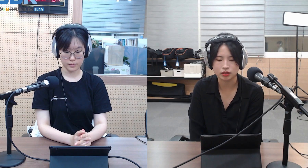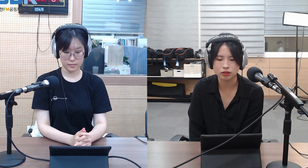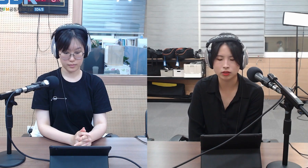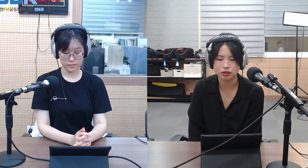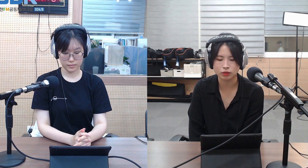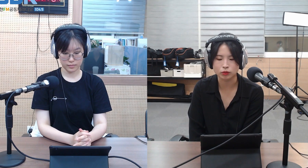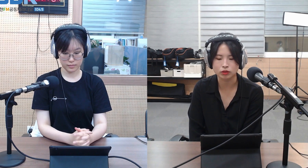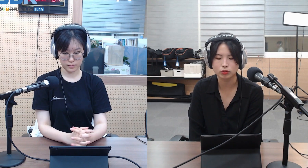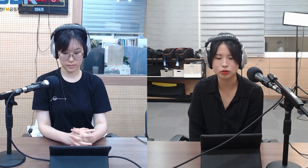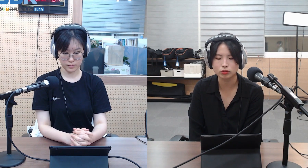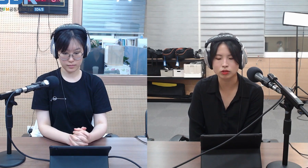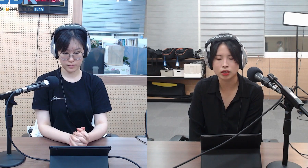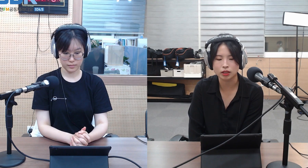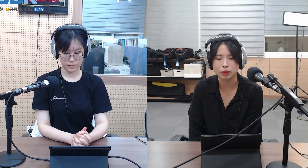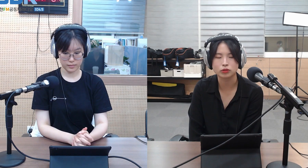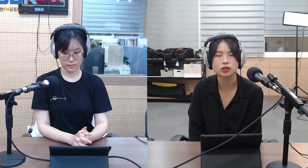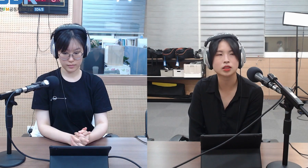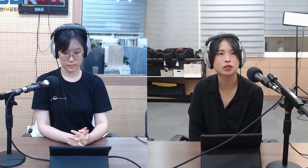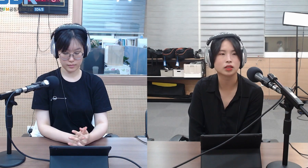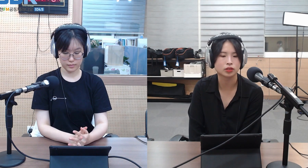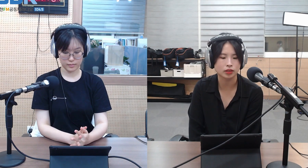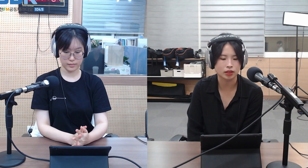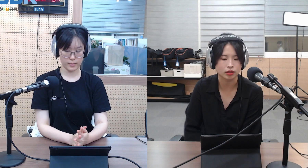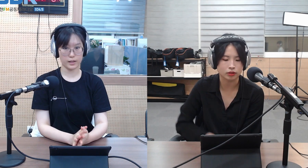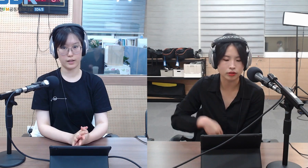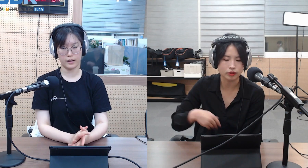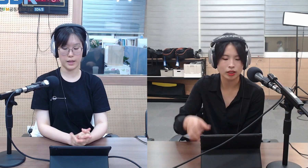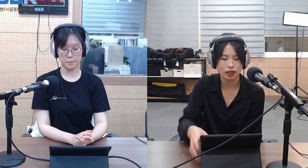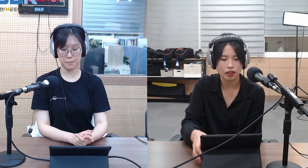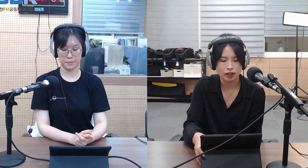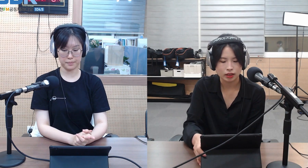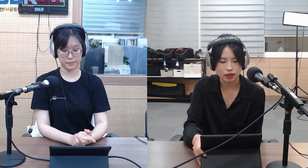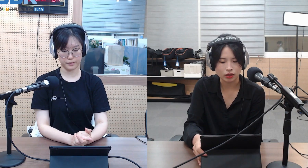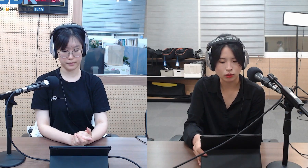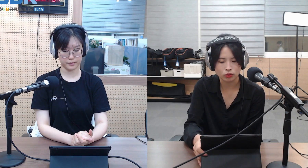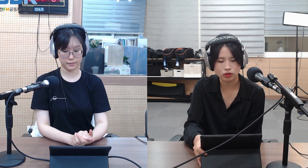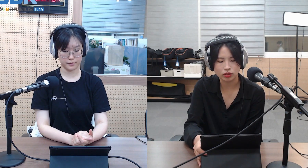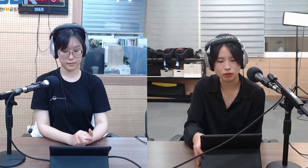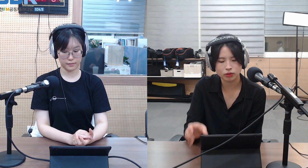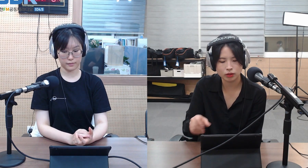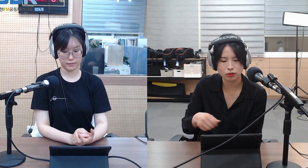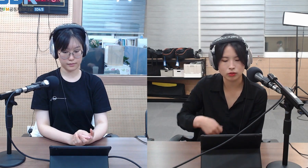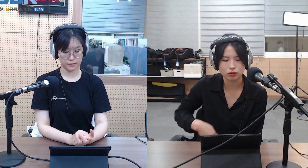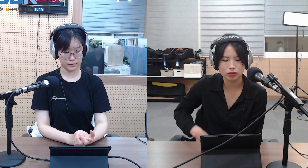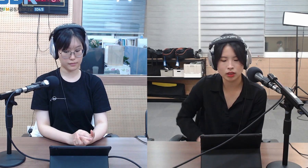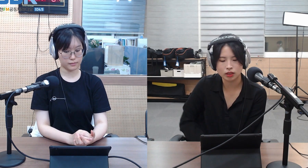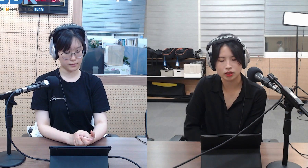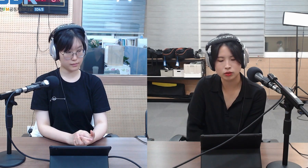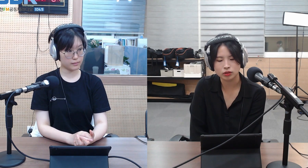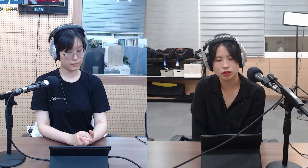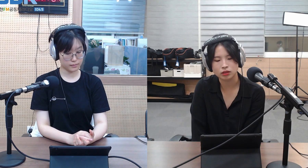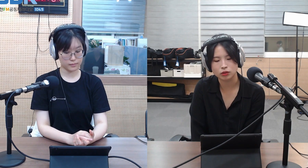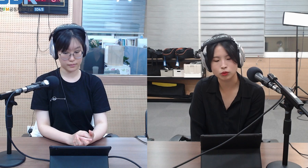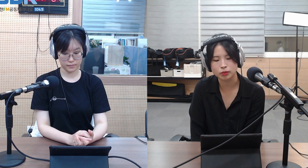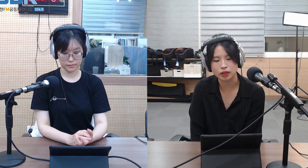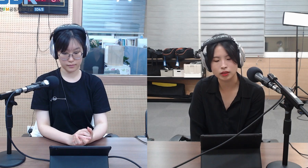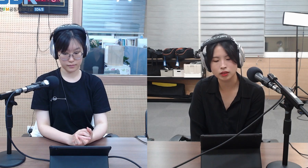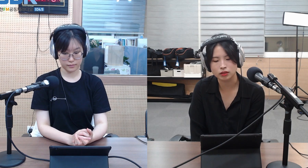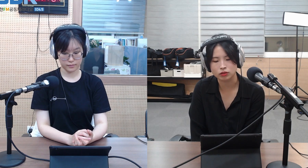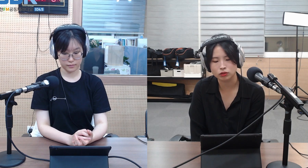시청자 여러분 오늘도 유익하게 배운 시간 되셨나요? 네, 옥천 FM 공동체 라디오 채널 OBN은 너튜브